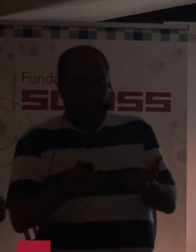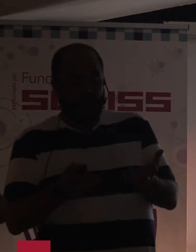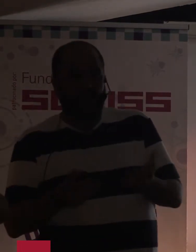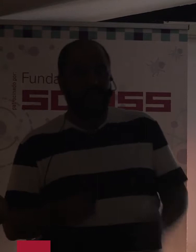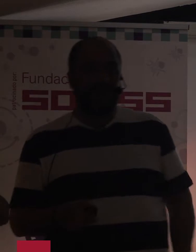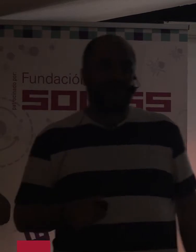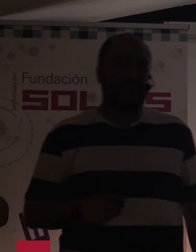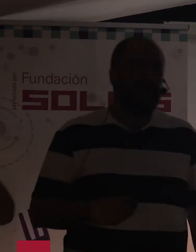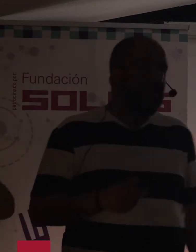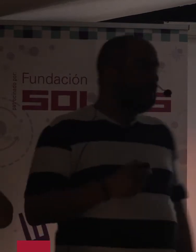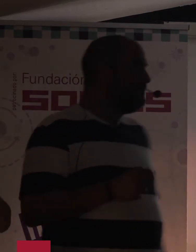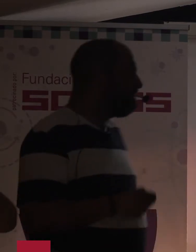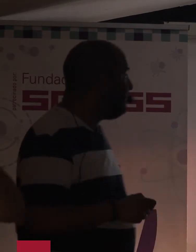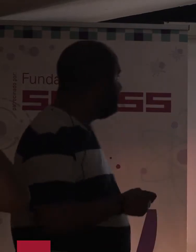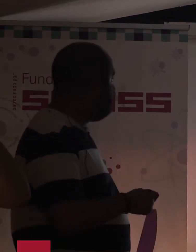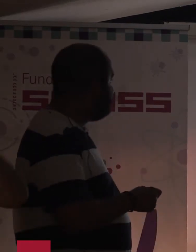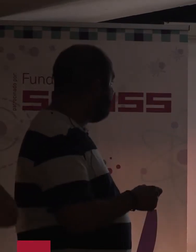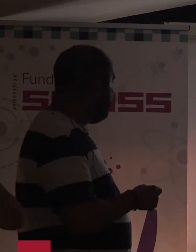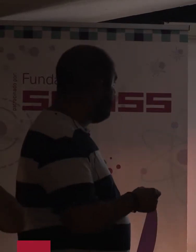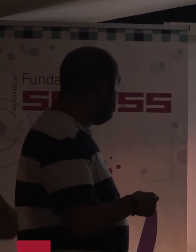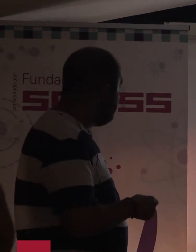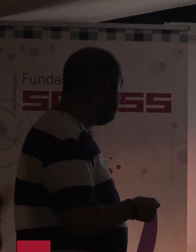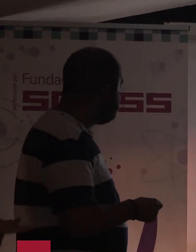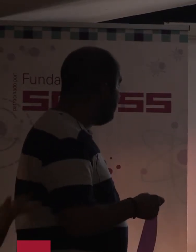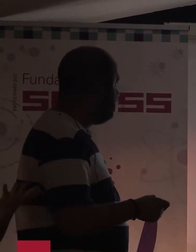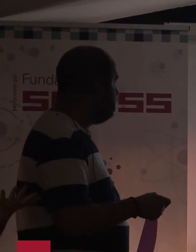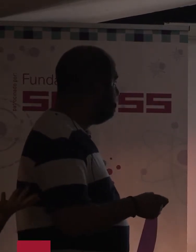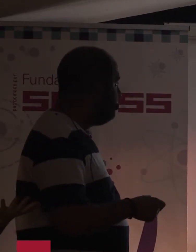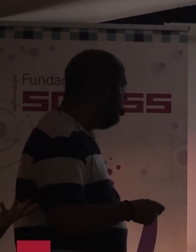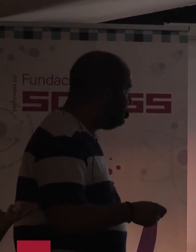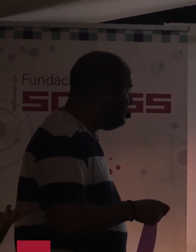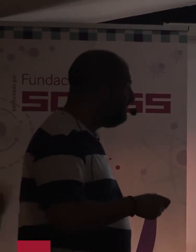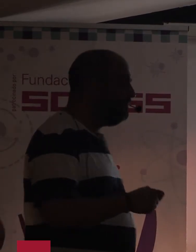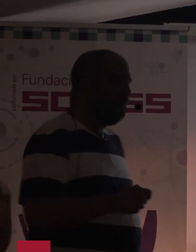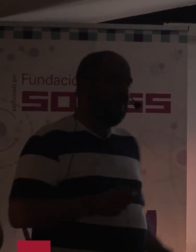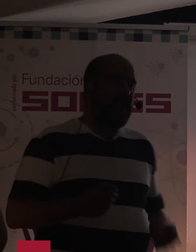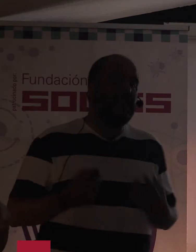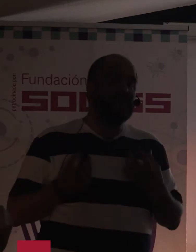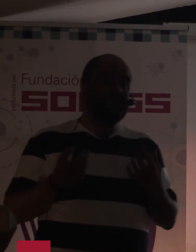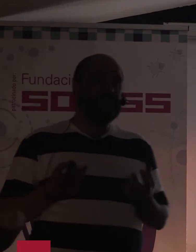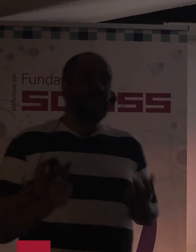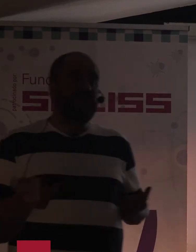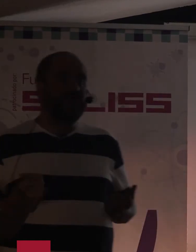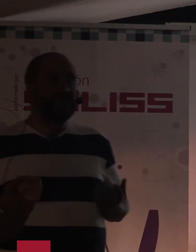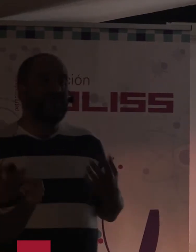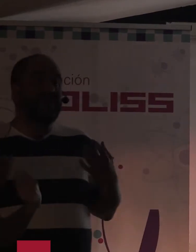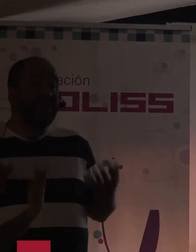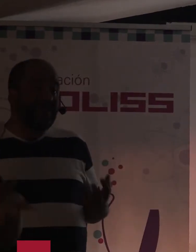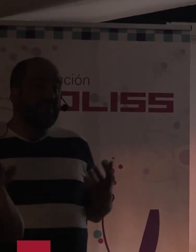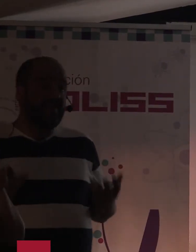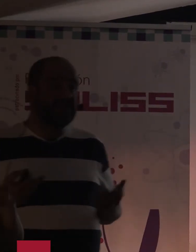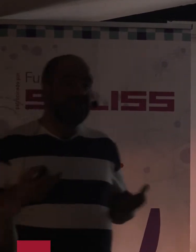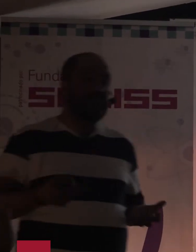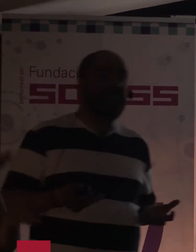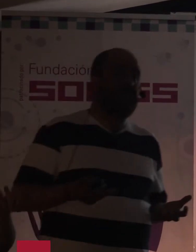zona donde queremos detectar. Si somos capaces de ver sincronización entre este lado y este lado, habremos demostrado al menos que la idea